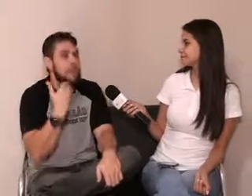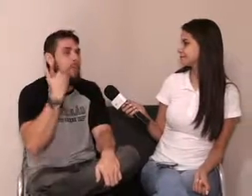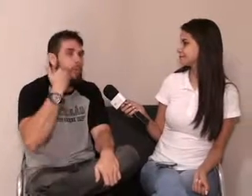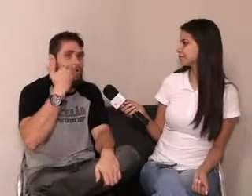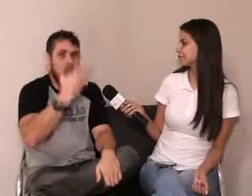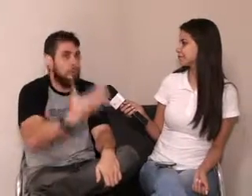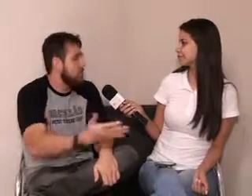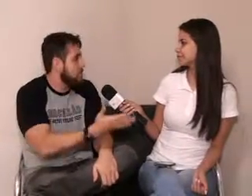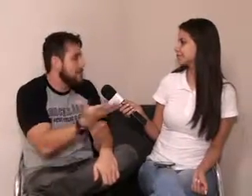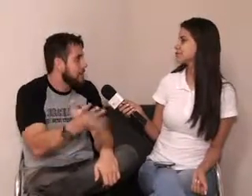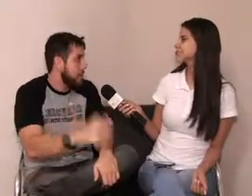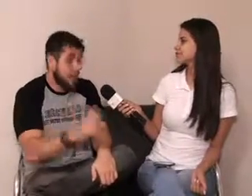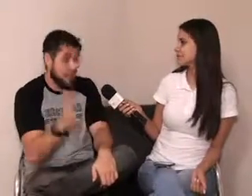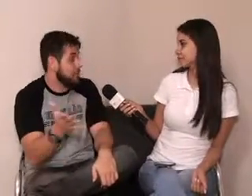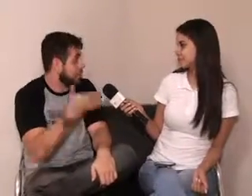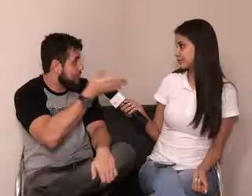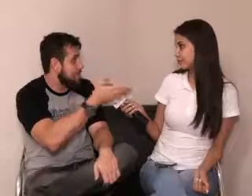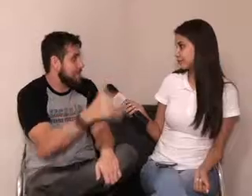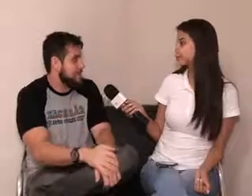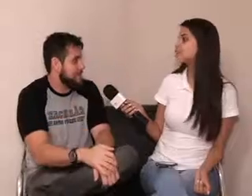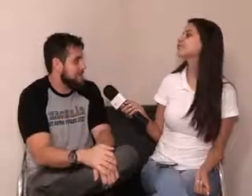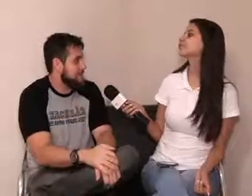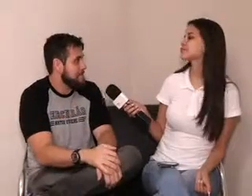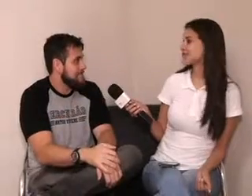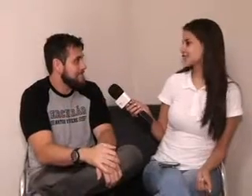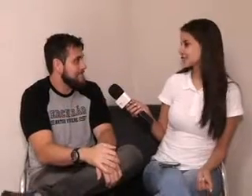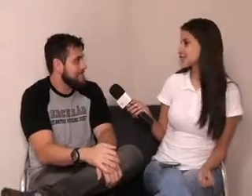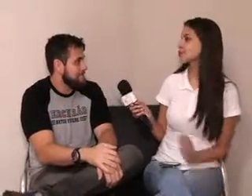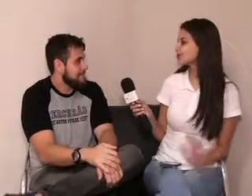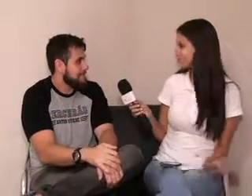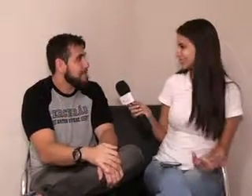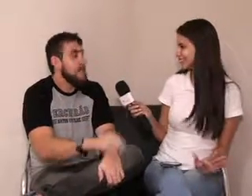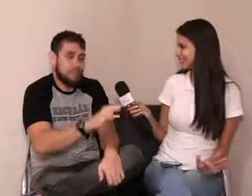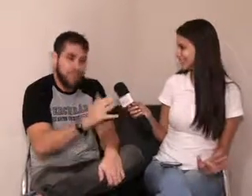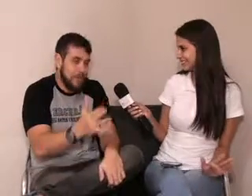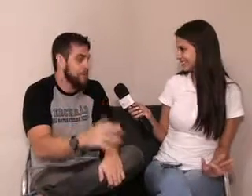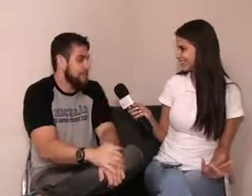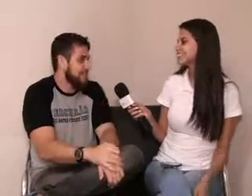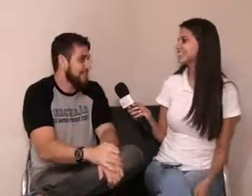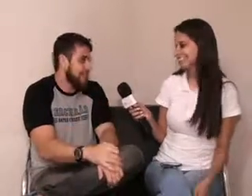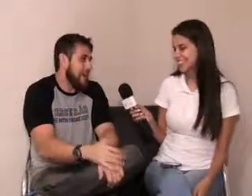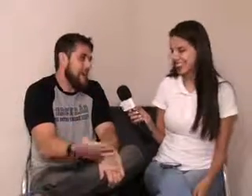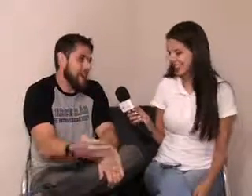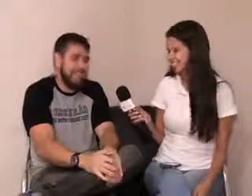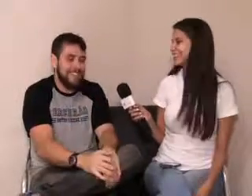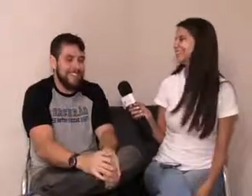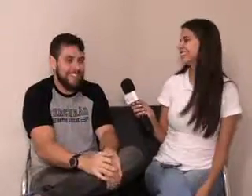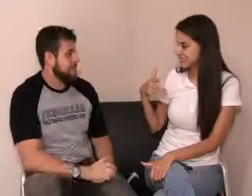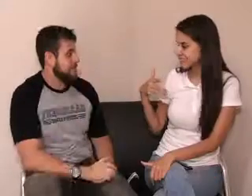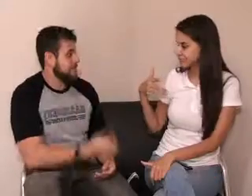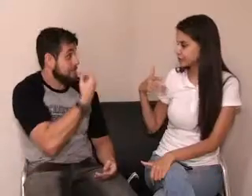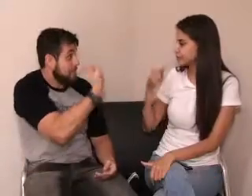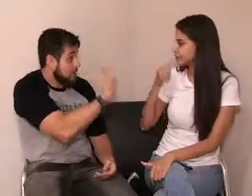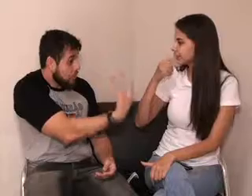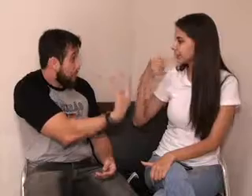cabelo, ou boca, ou olho, depende do surdo que for fazer esse. Entendi, só o surdo, né? Somente o surdo. O legal é esse. E Diego ainda dá